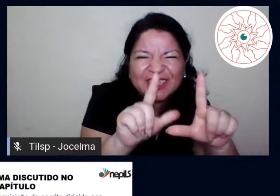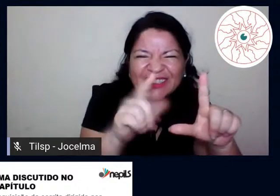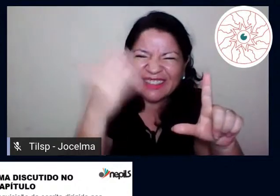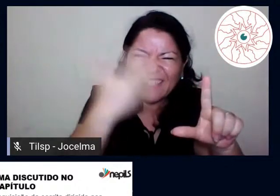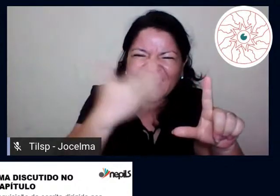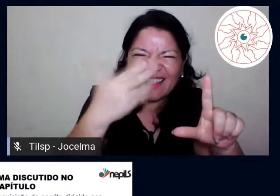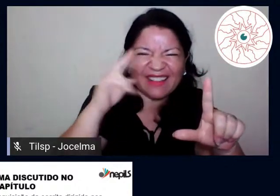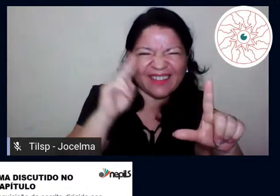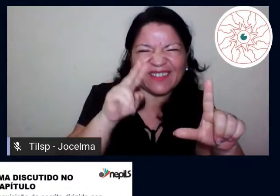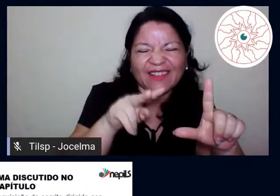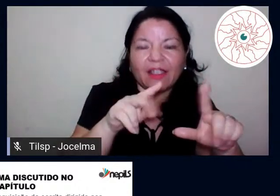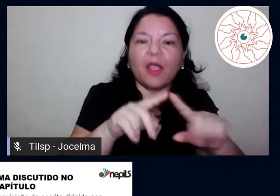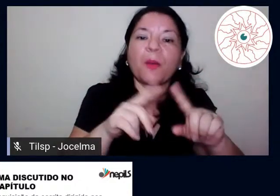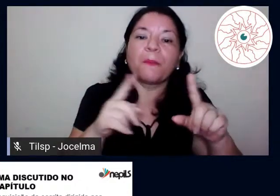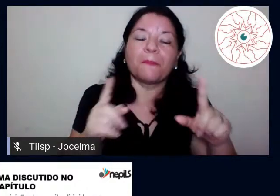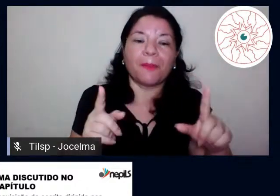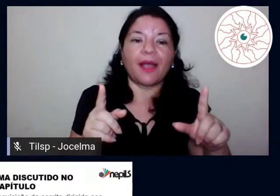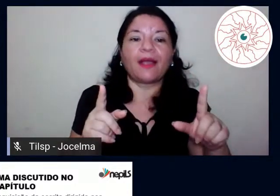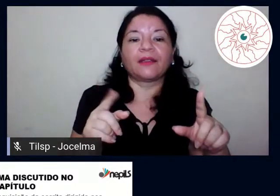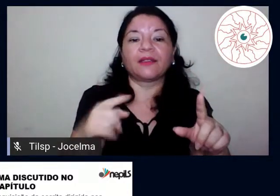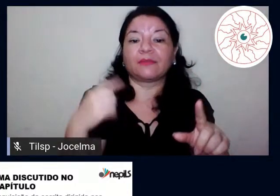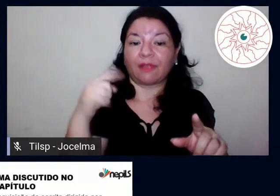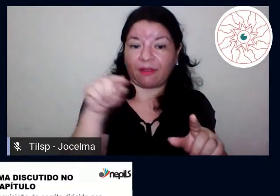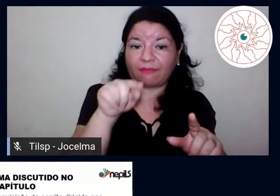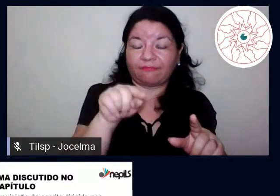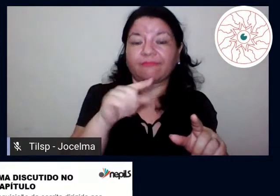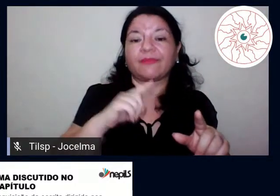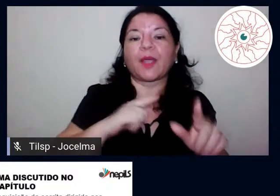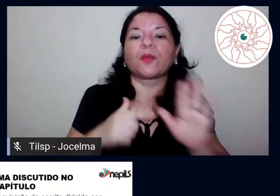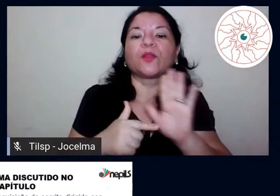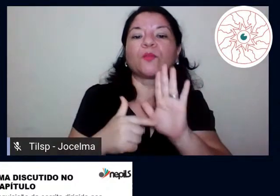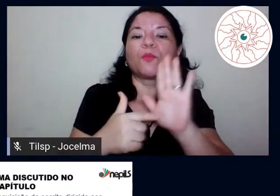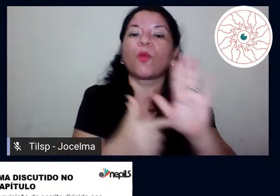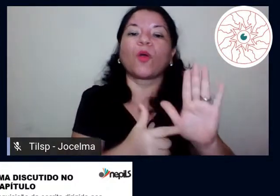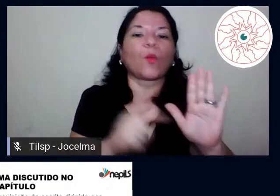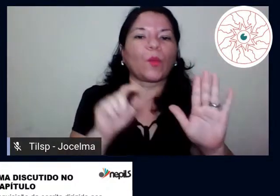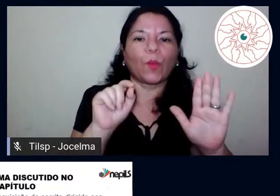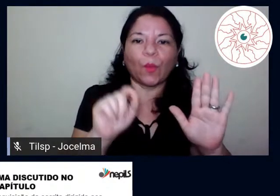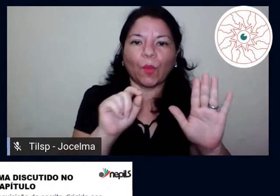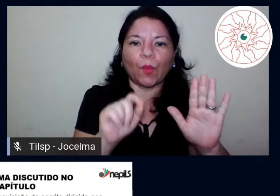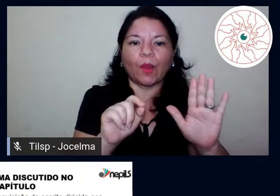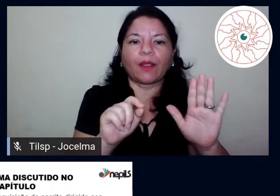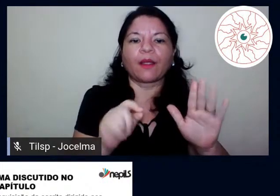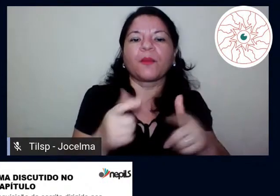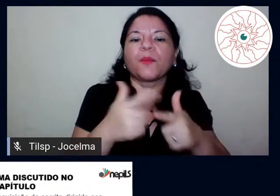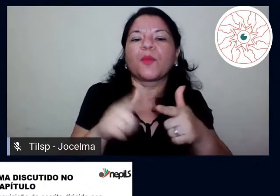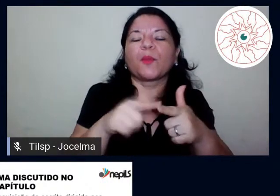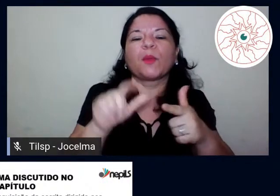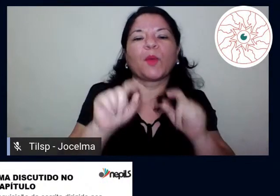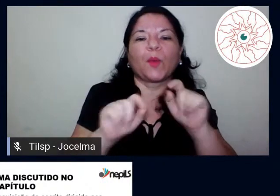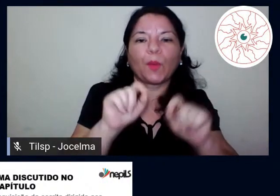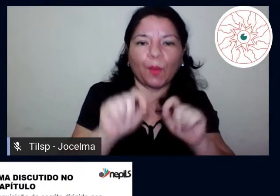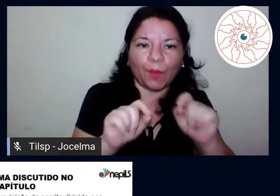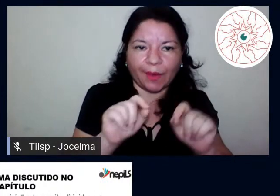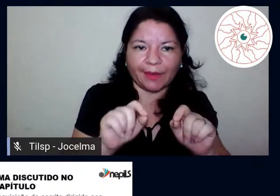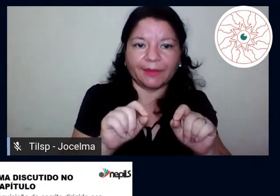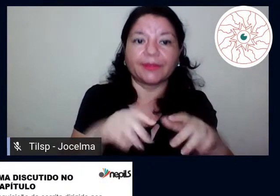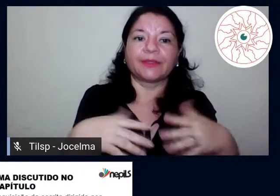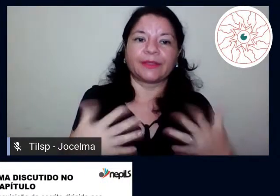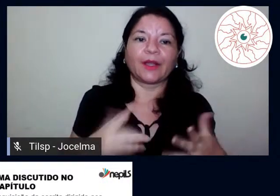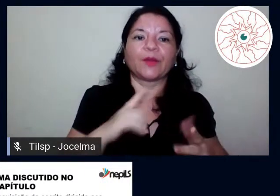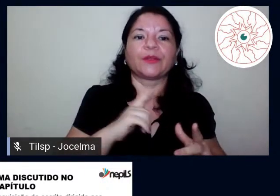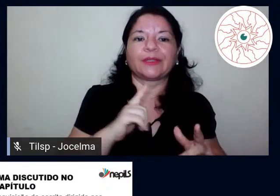a gente apresenta nesse slide, a gente procura eh identificar que saltos são esses. Então aqui no primeiro quadro nós temos a